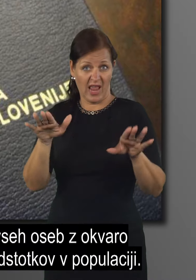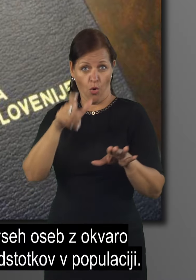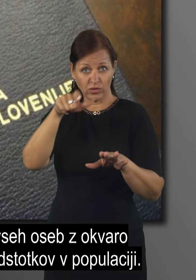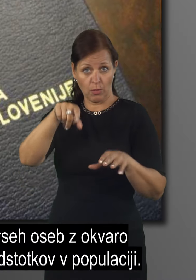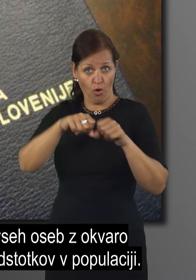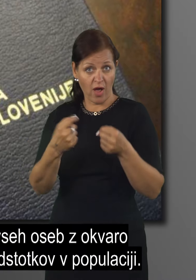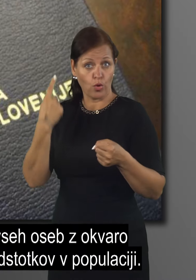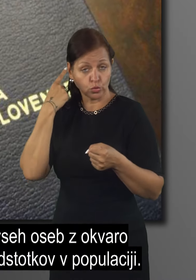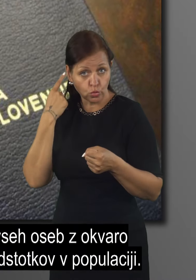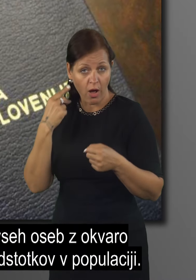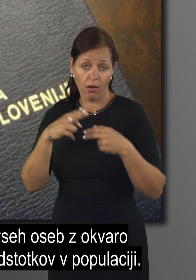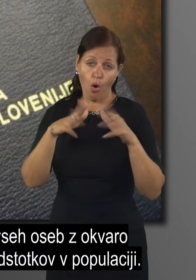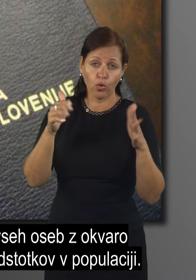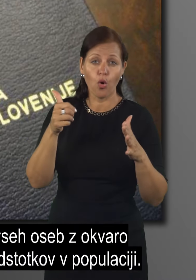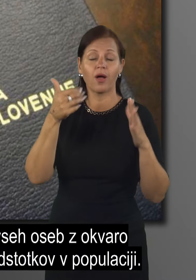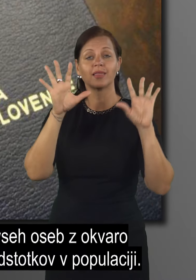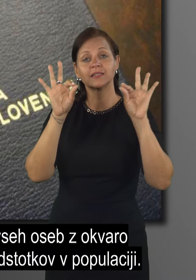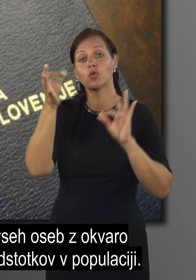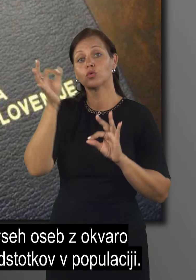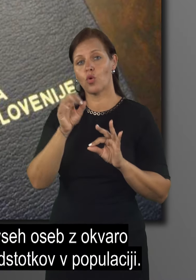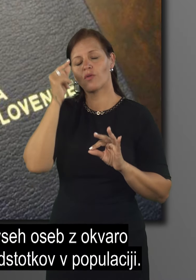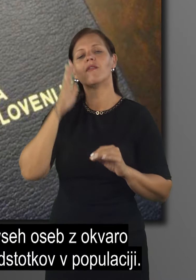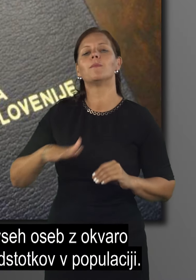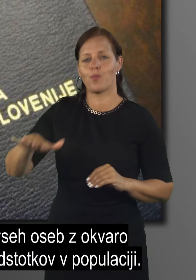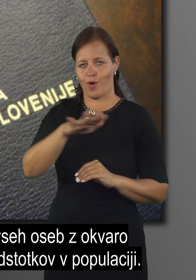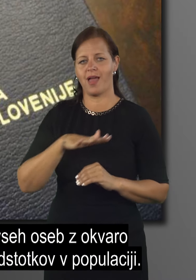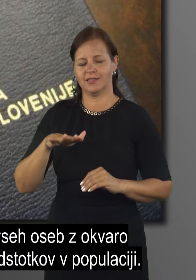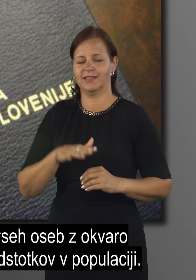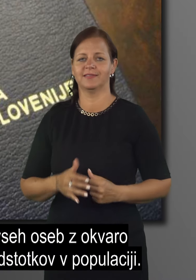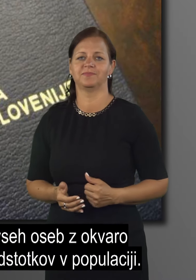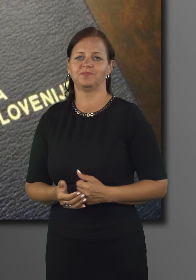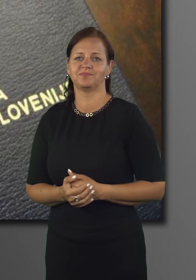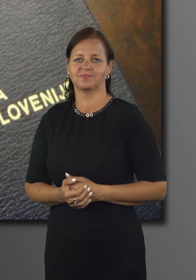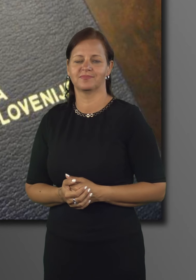Medtem ko je vseh oseb z okvaro sluha okrog 10% v populaciji.